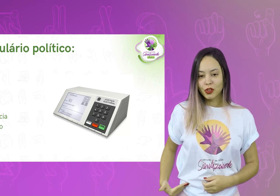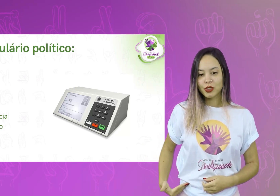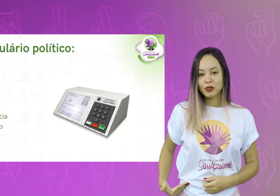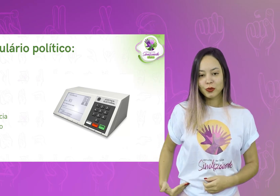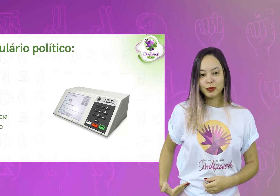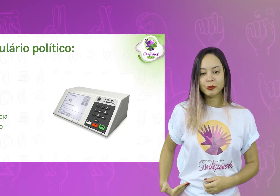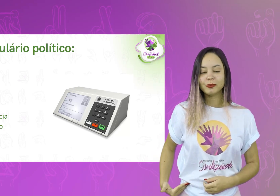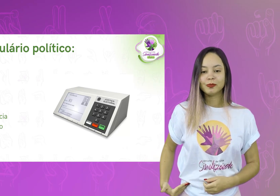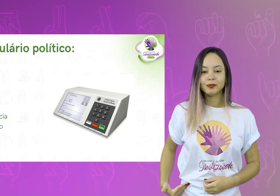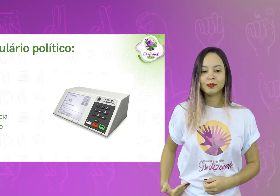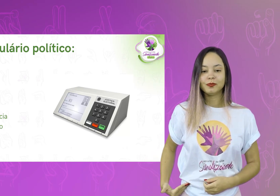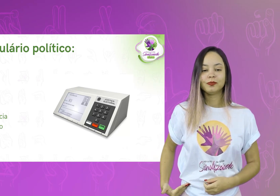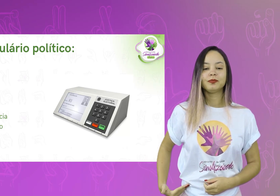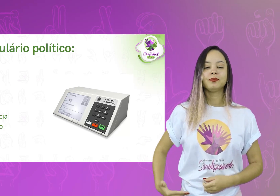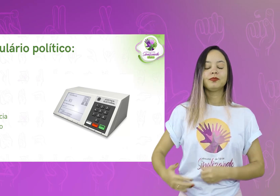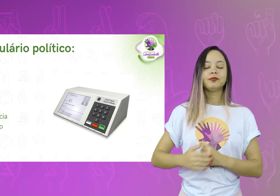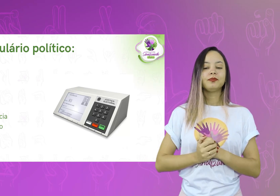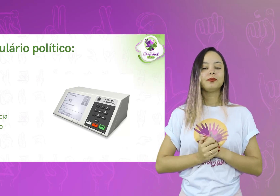Governo.